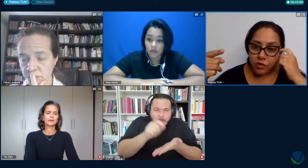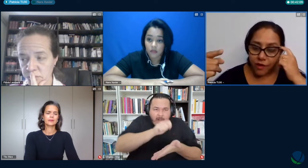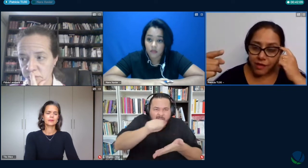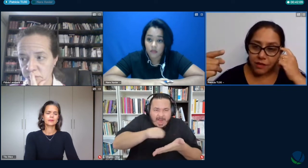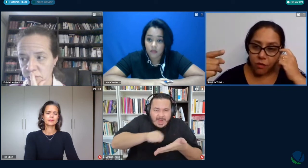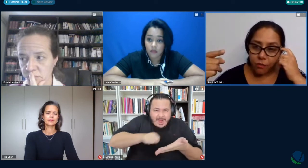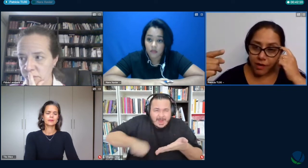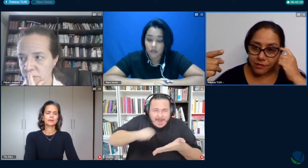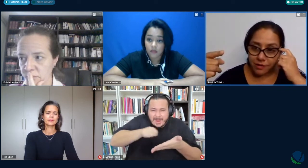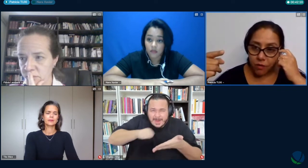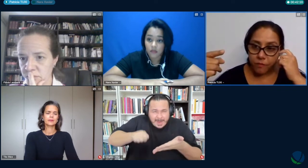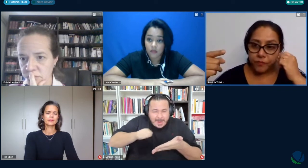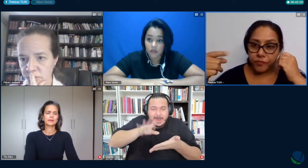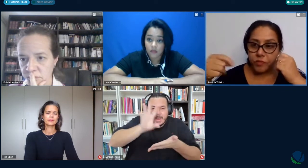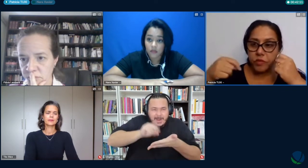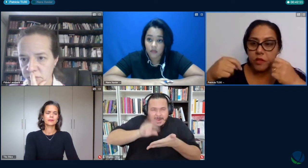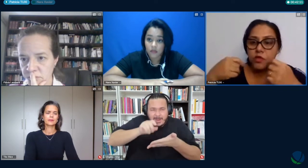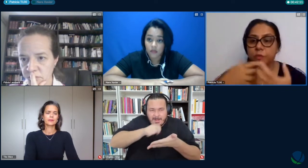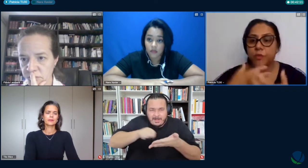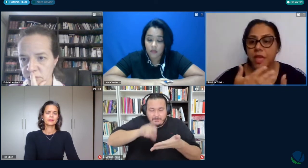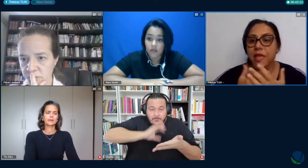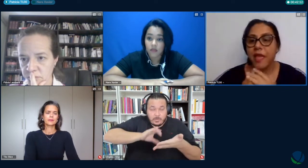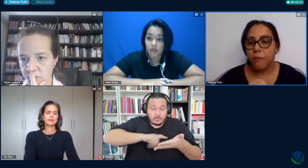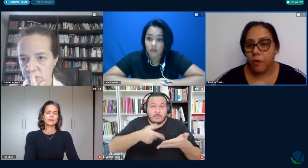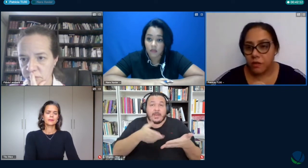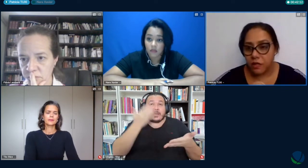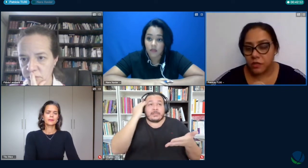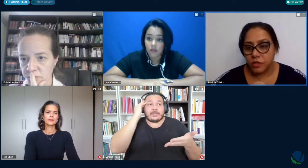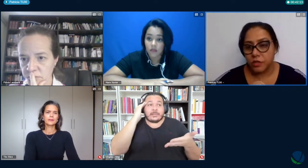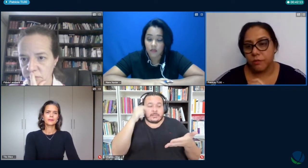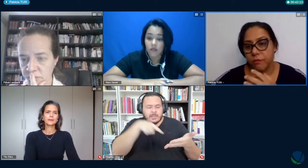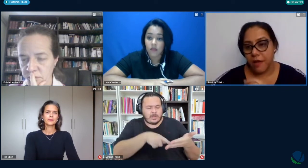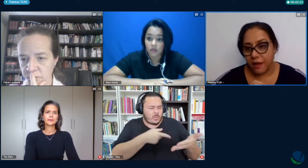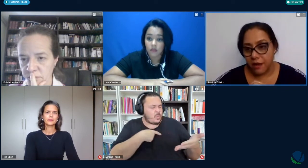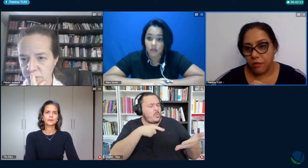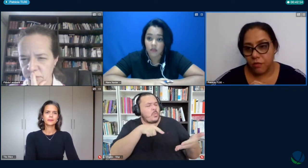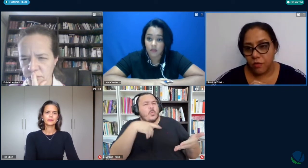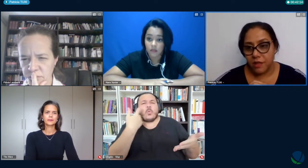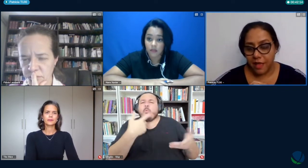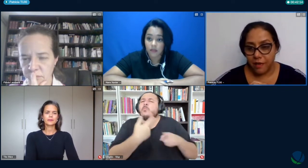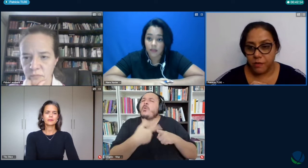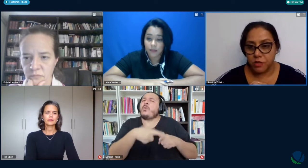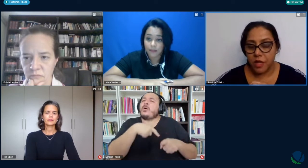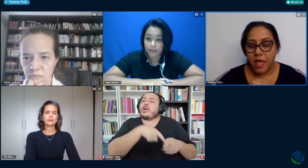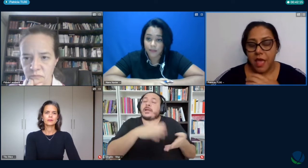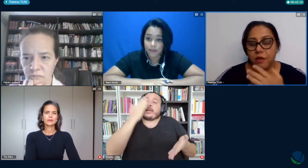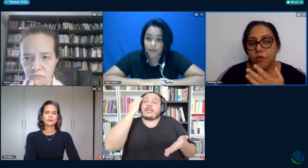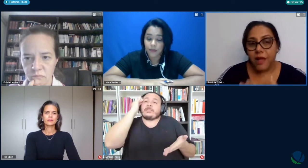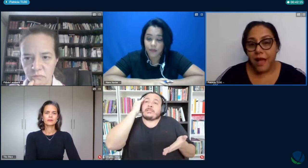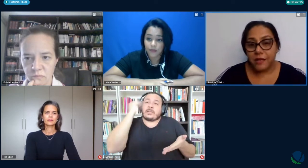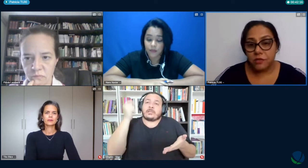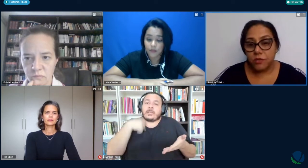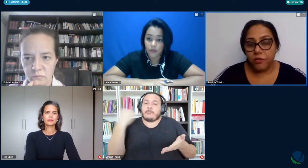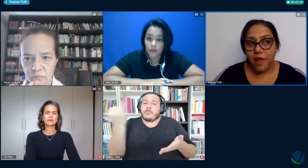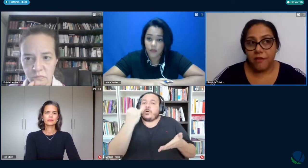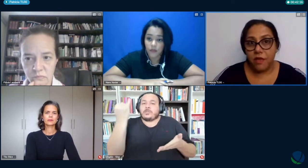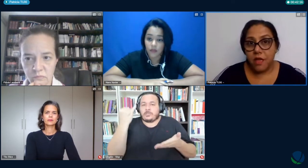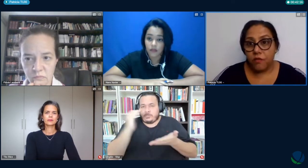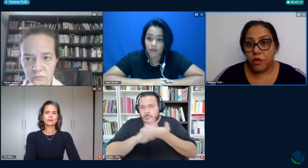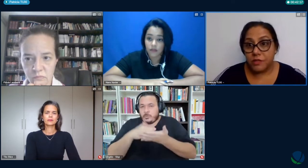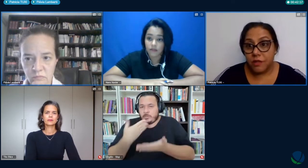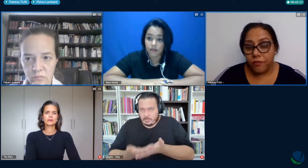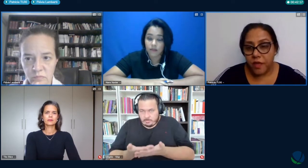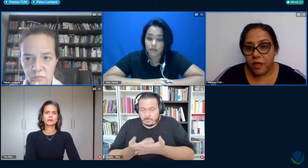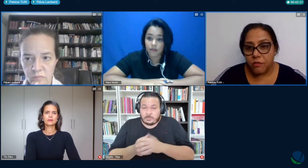que tivesse a compreensão de por que é importante para o intérprete. No caso,